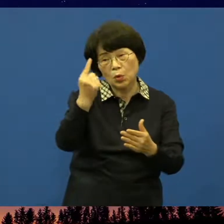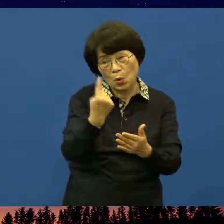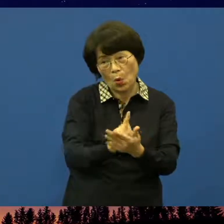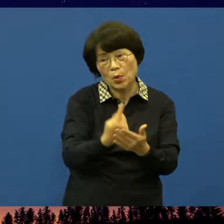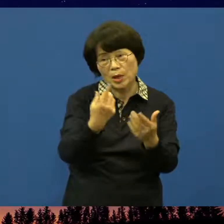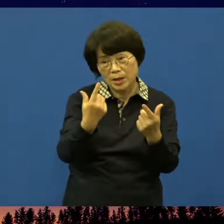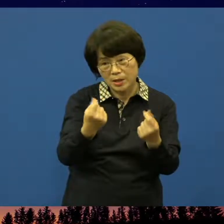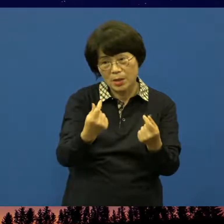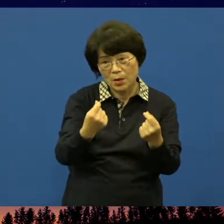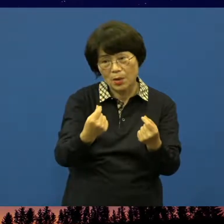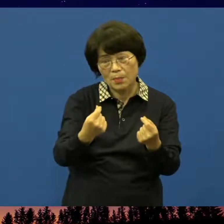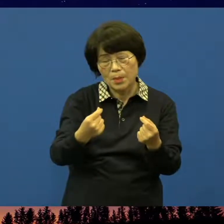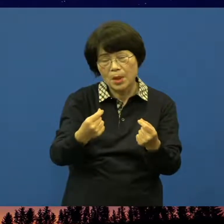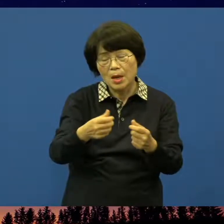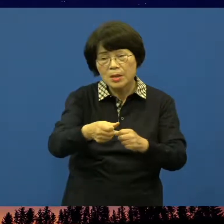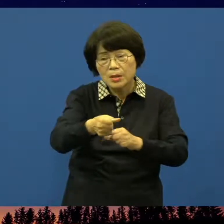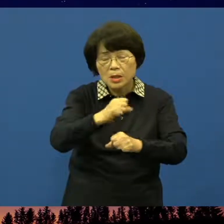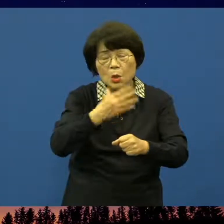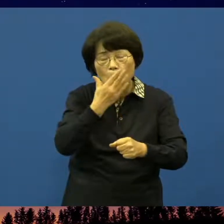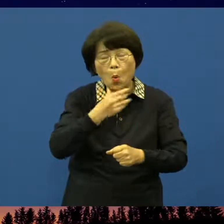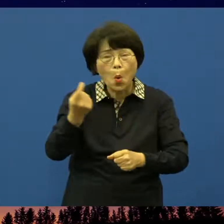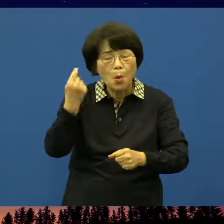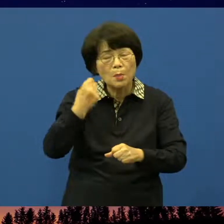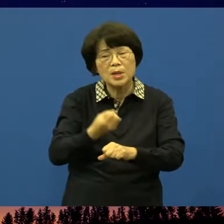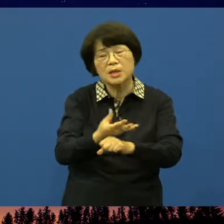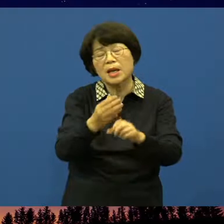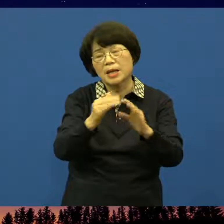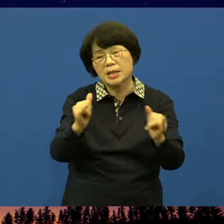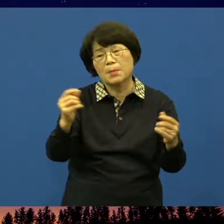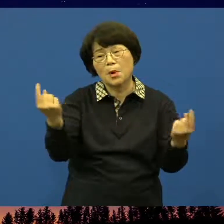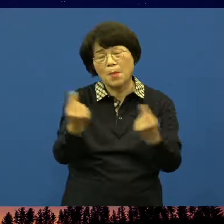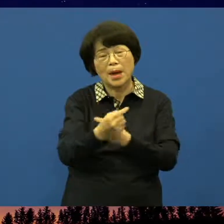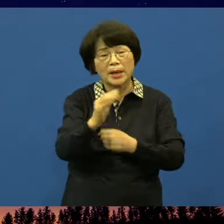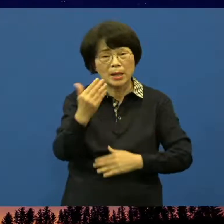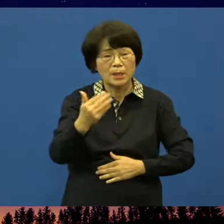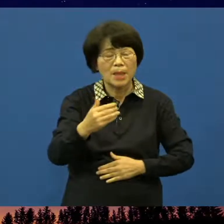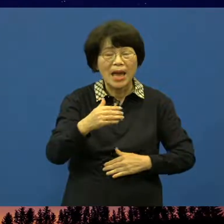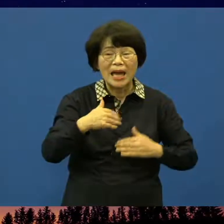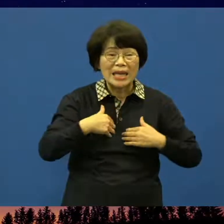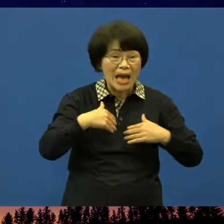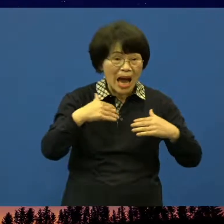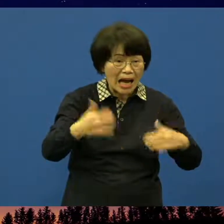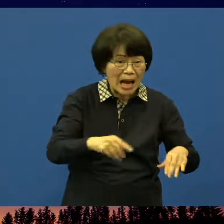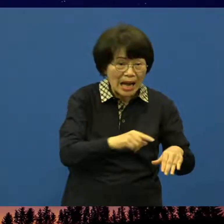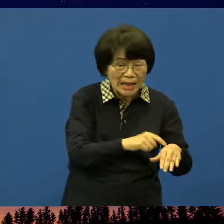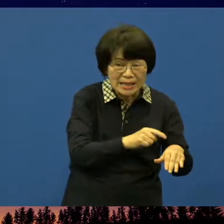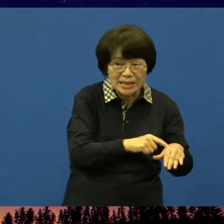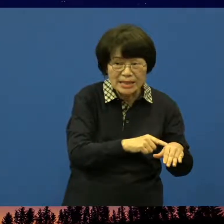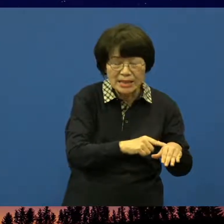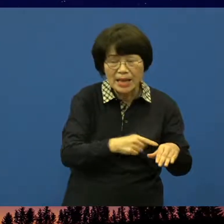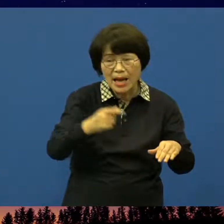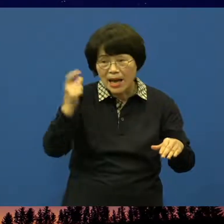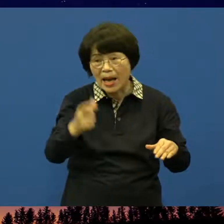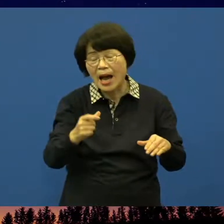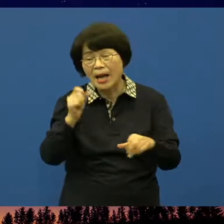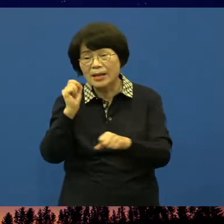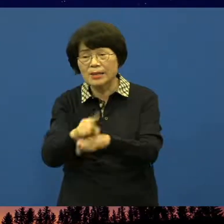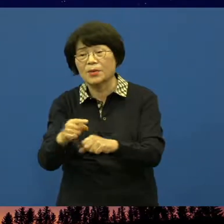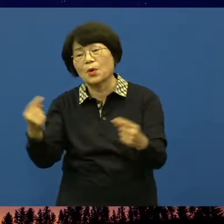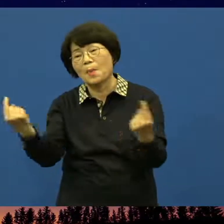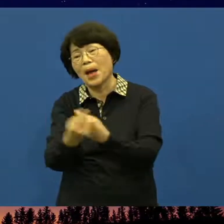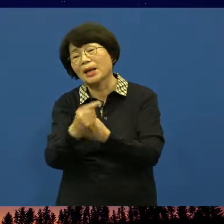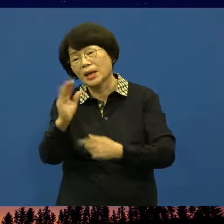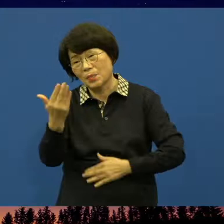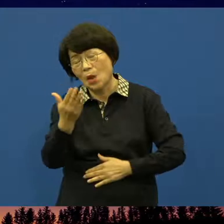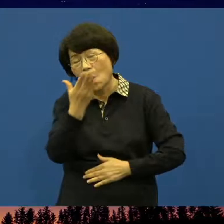받으니까 적극적인 복음 전도자로 바뀌었다는 거예요. 그러니까 약점이 강점으로 바뀌는 거죠. 복음이 역사하지